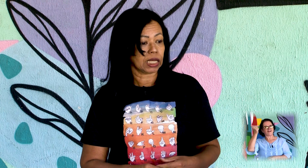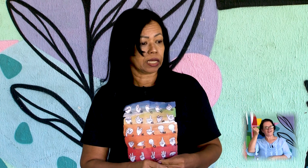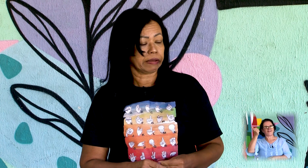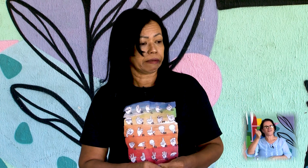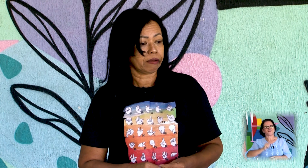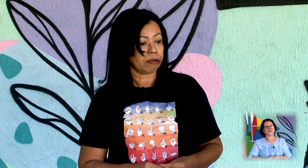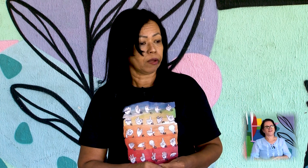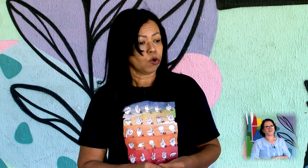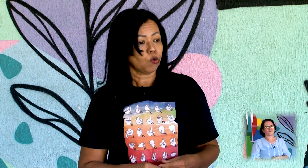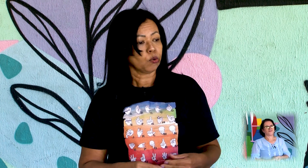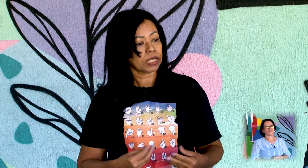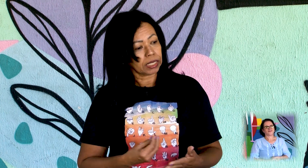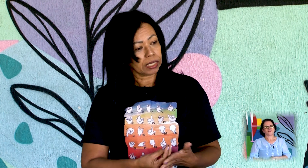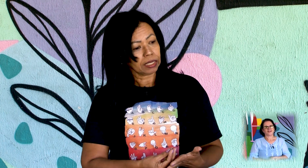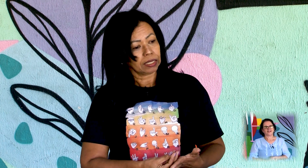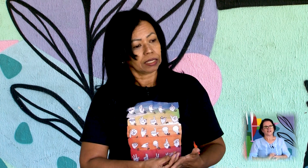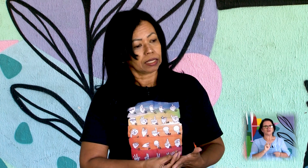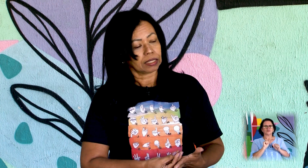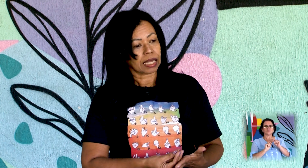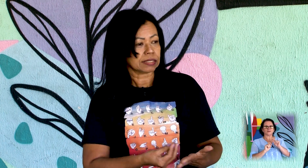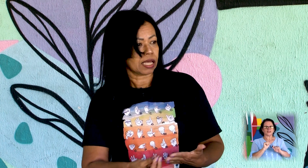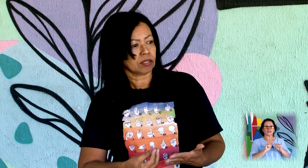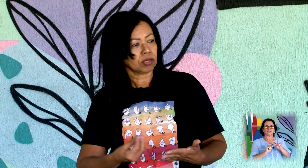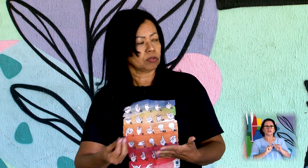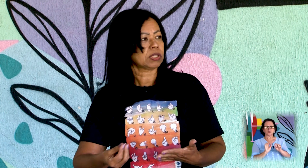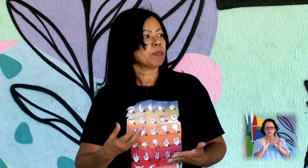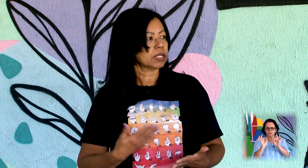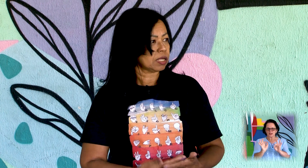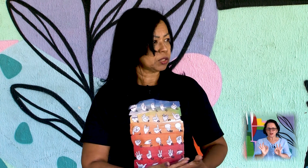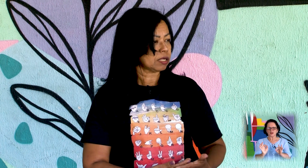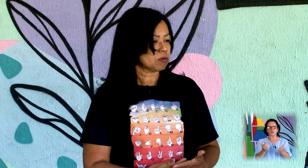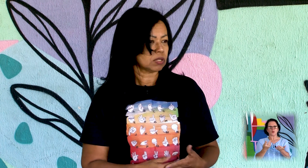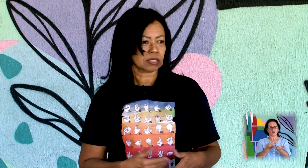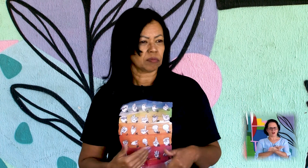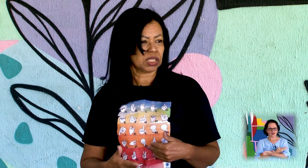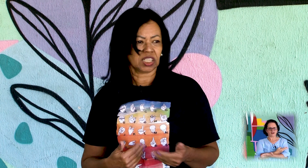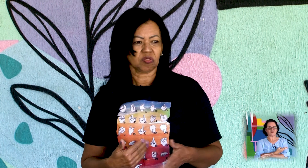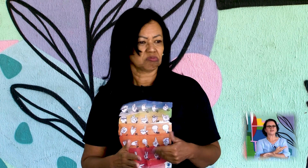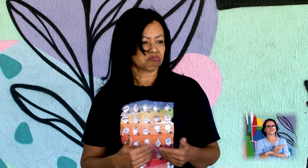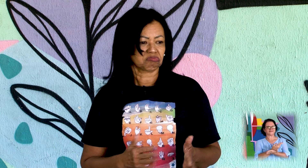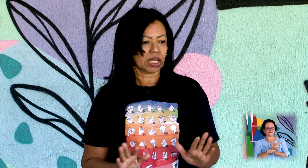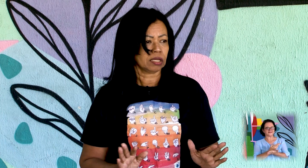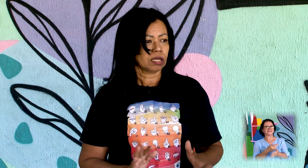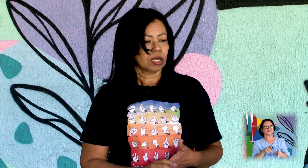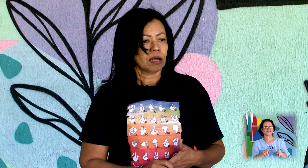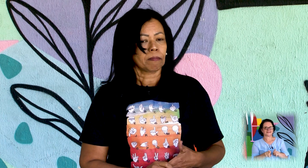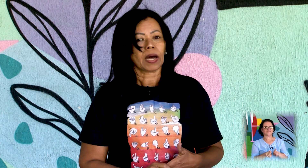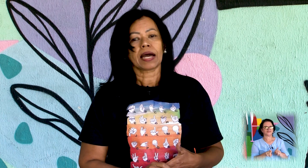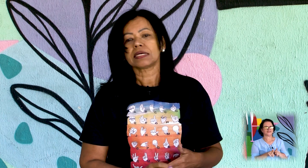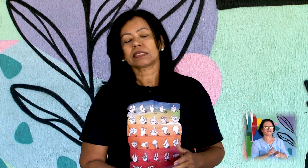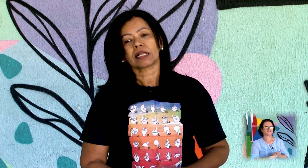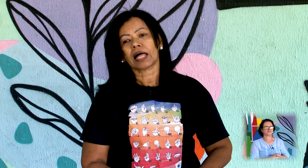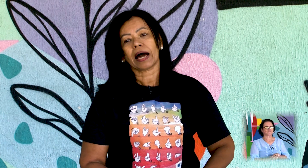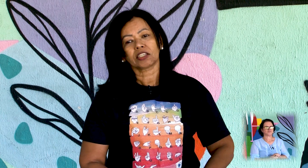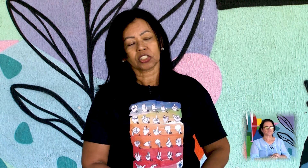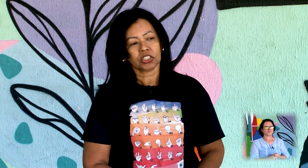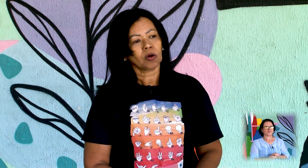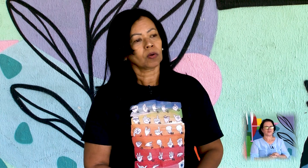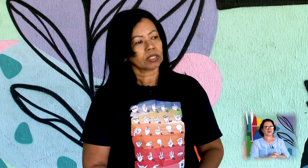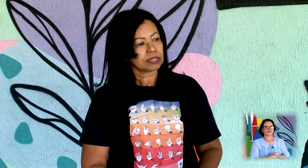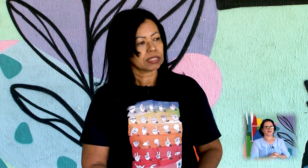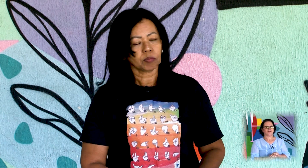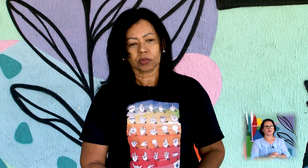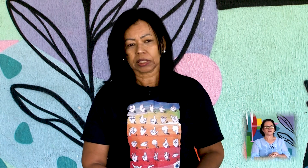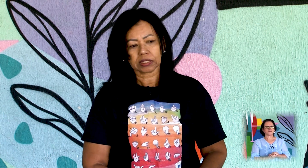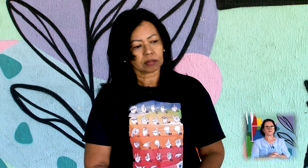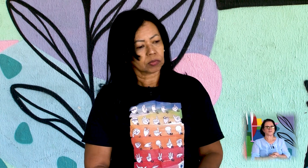assim o que está certo, o que não está, porque tem muita coisa também que não, né? Mas lá a gente